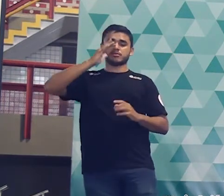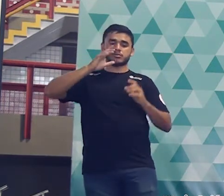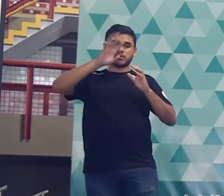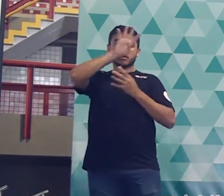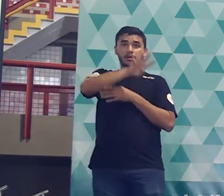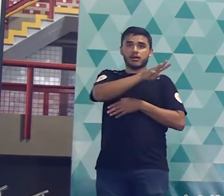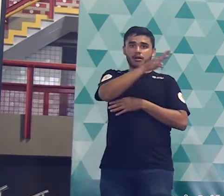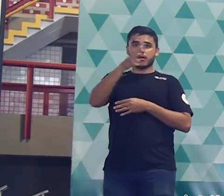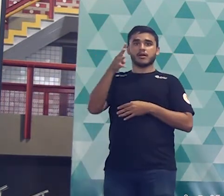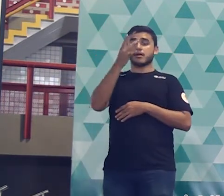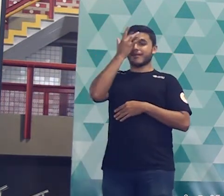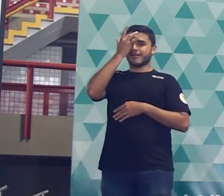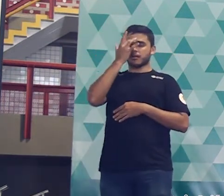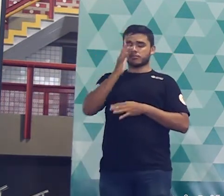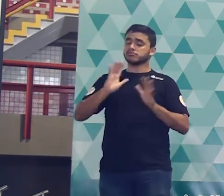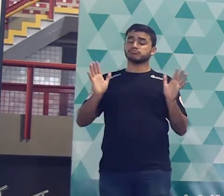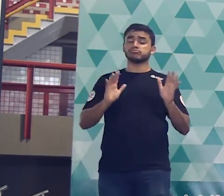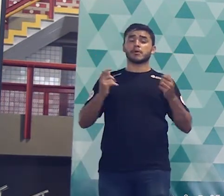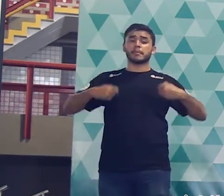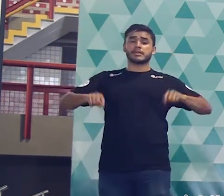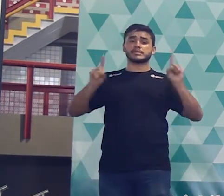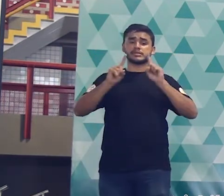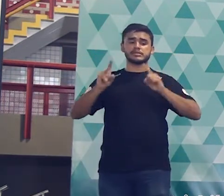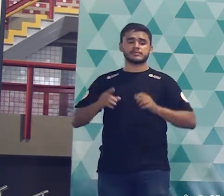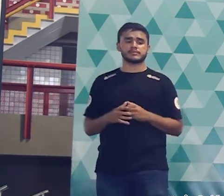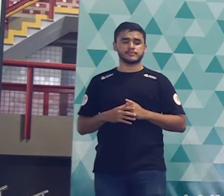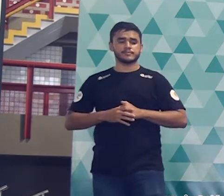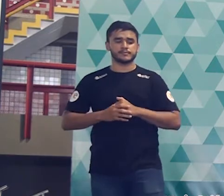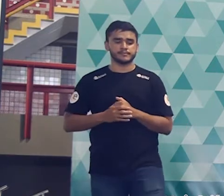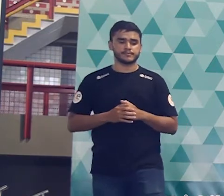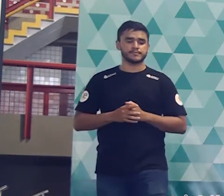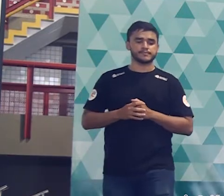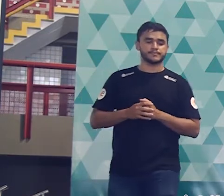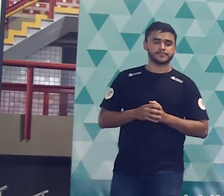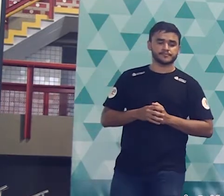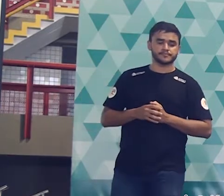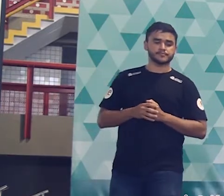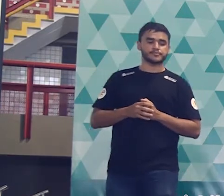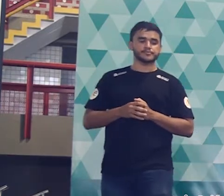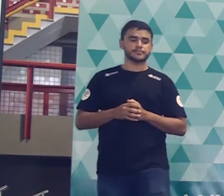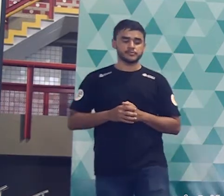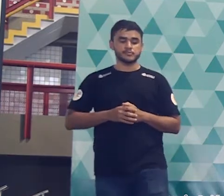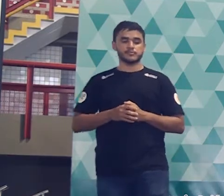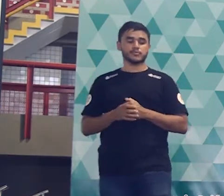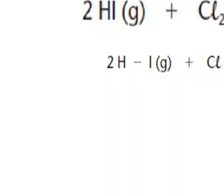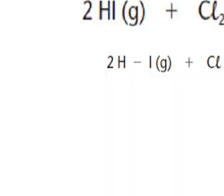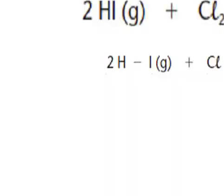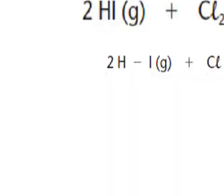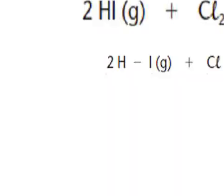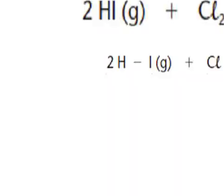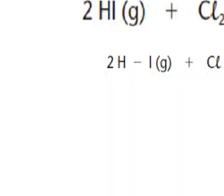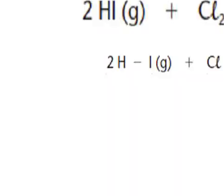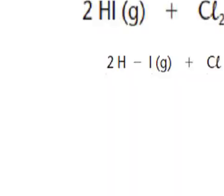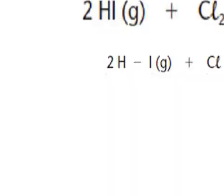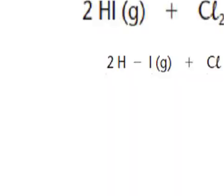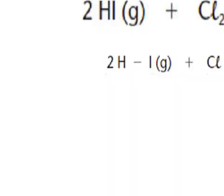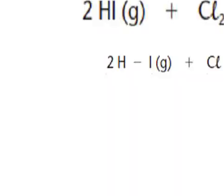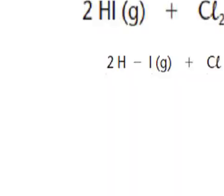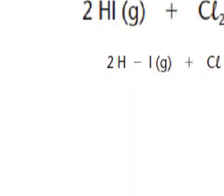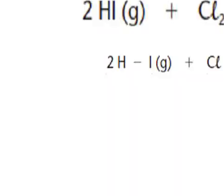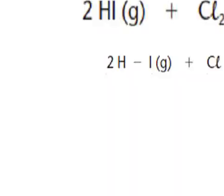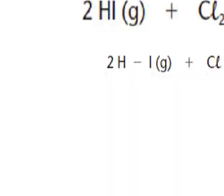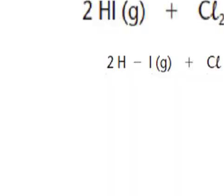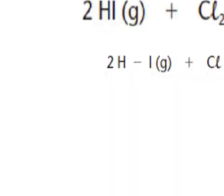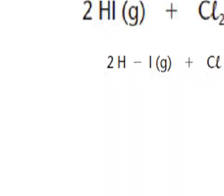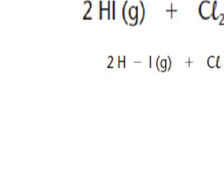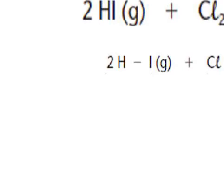que é que você vai fazer com cada valor desse? Abrindo a reação química para a gente, ó. Quando você tem 2HI, você tem duas ligações do